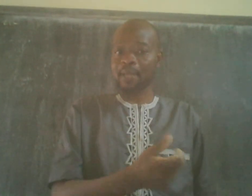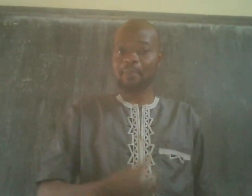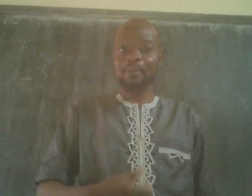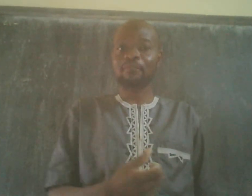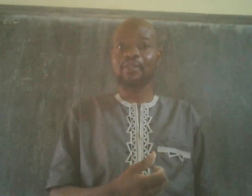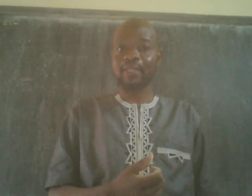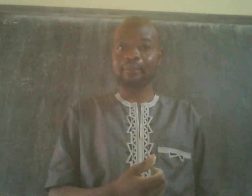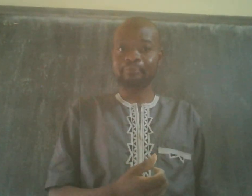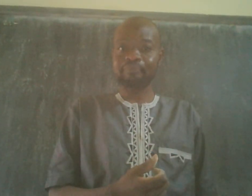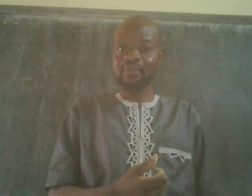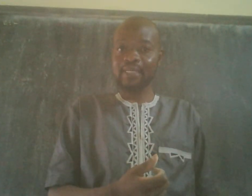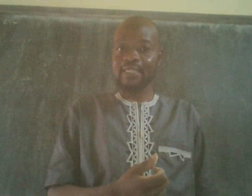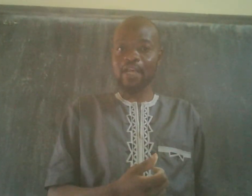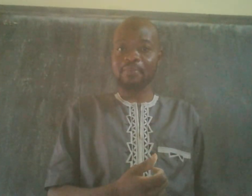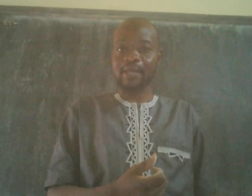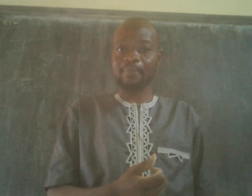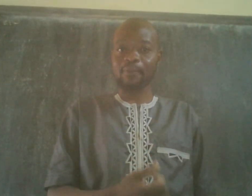pas le ventre. C'est comme ça.